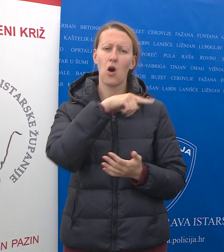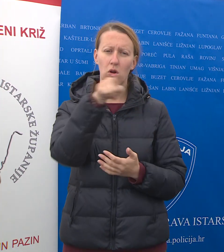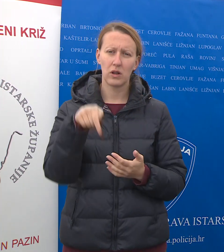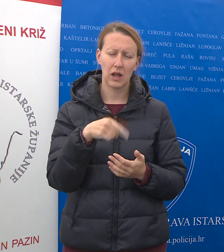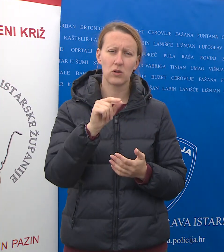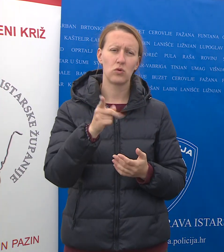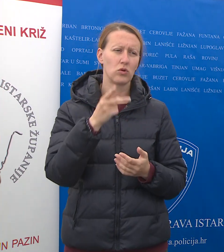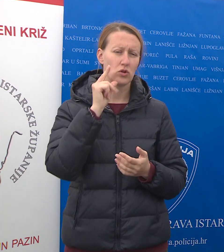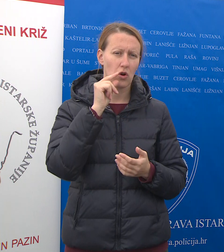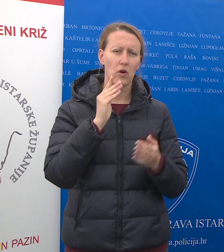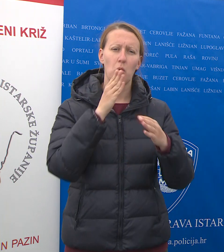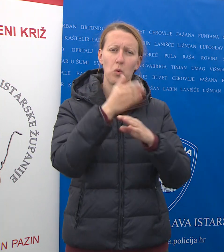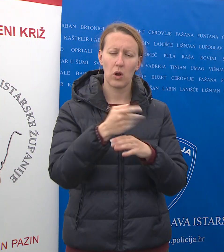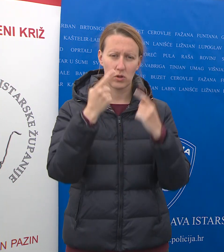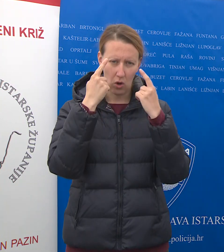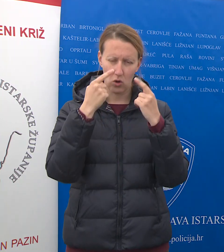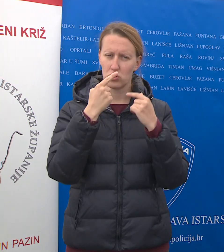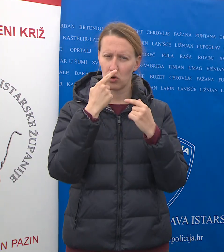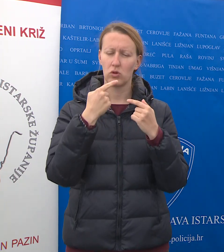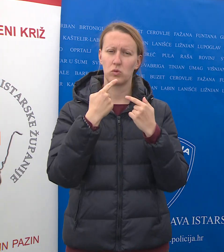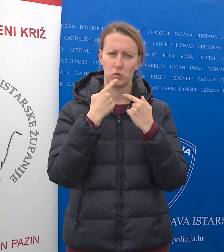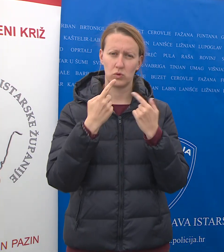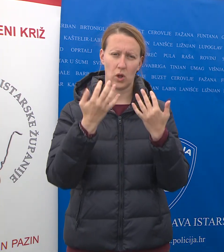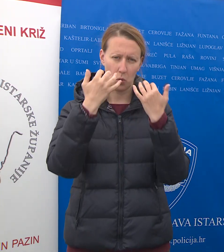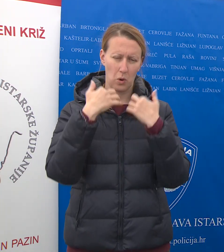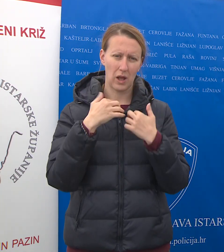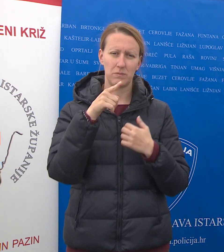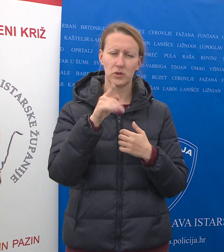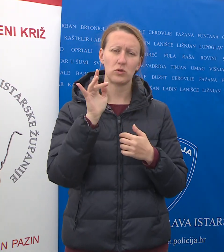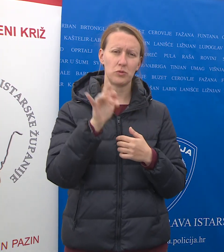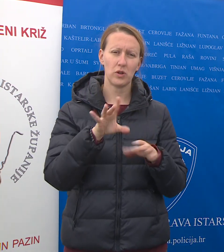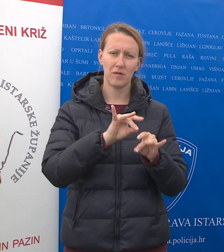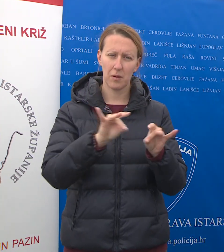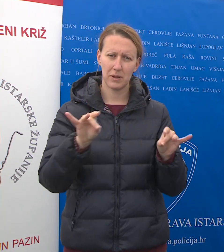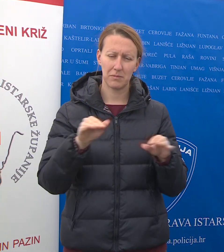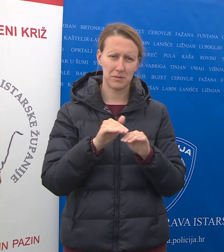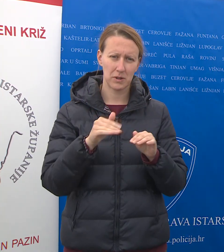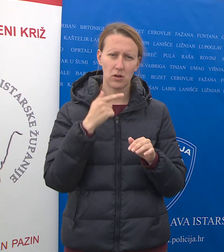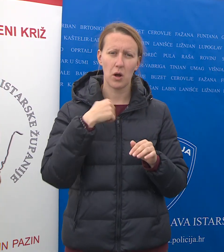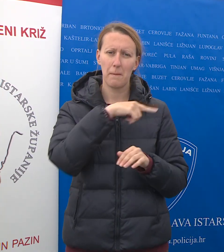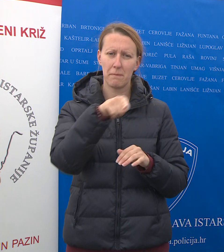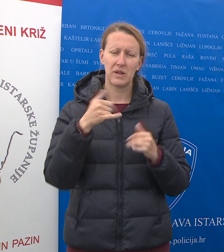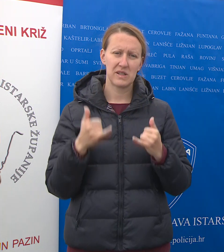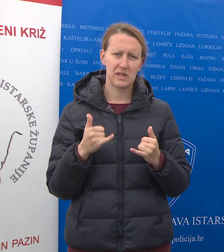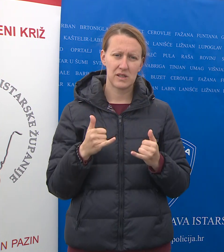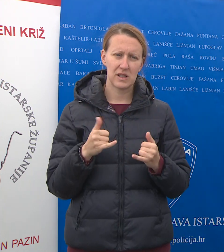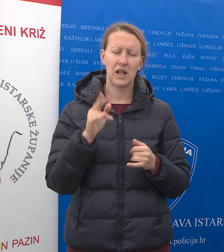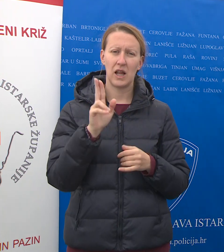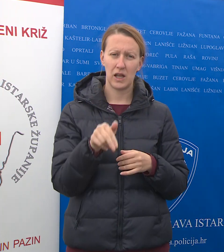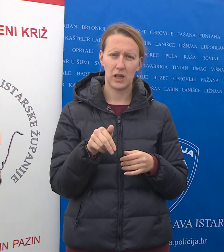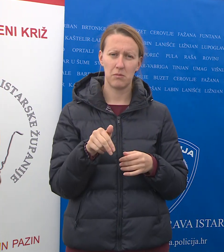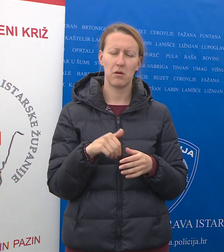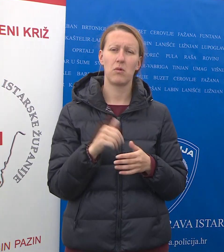u drugog čovjeka će ući na oči, nos i usta. To su protuepidemijske mjere koje mi u ovom trenutku